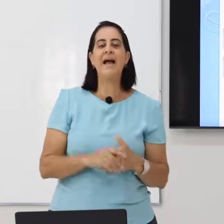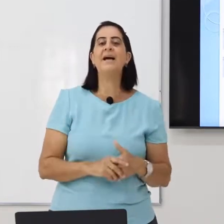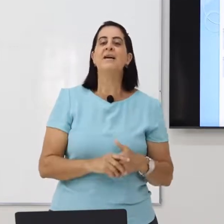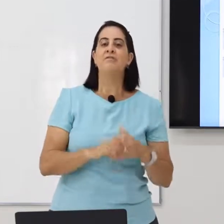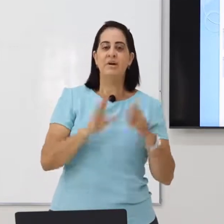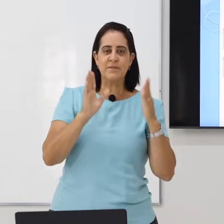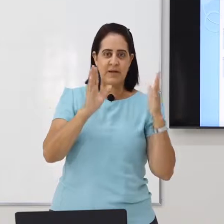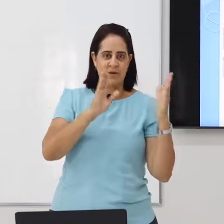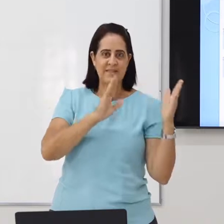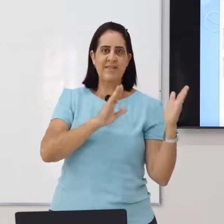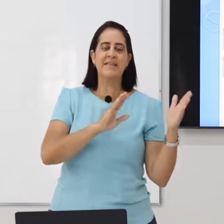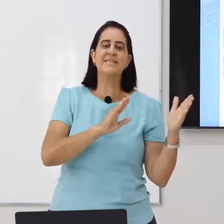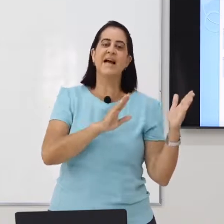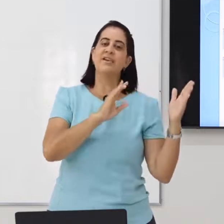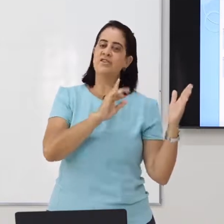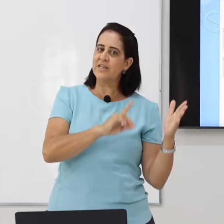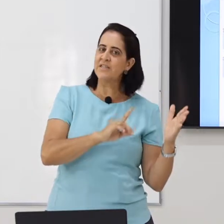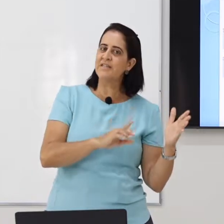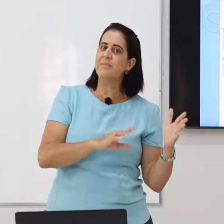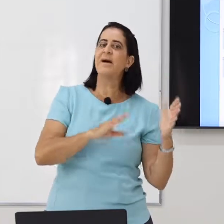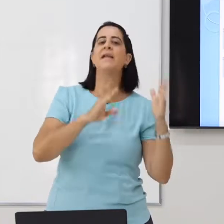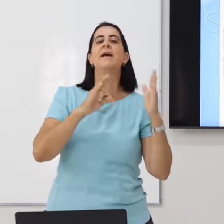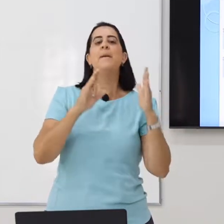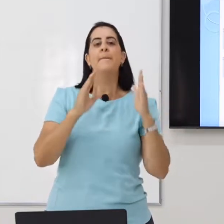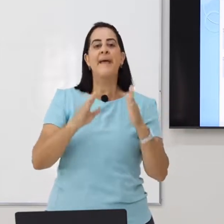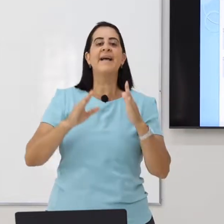lá? Vamos agora sinalizar dias de semana,